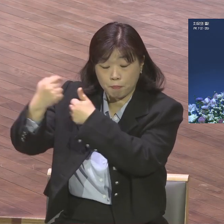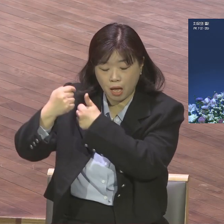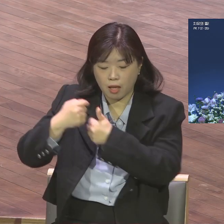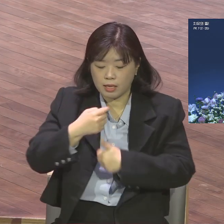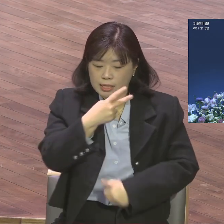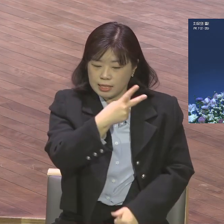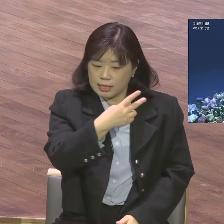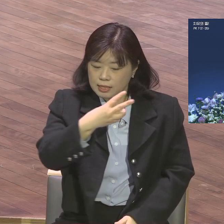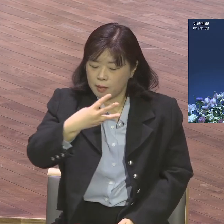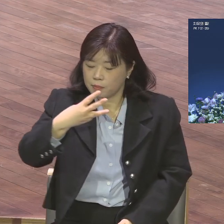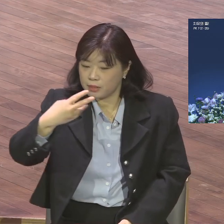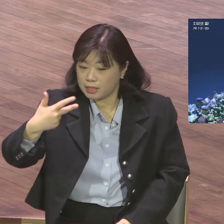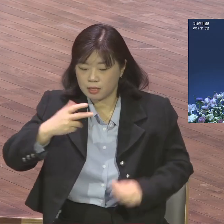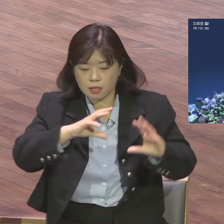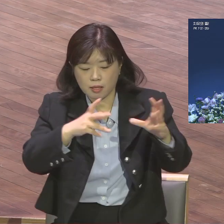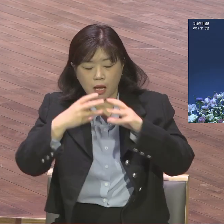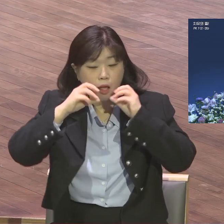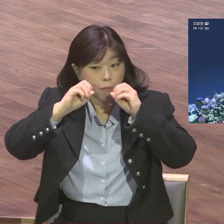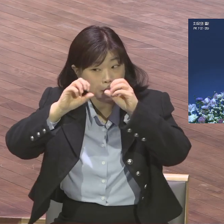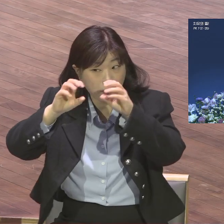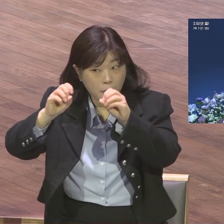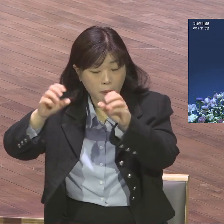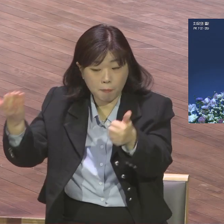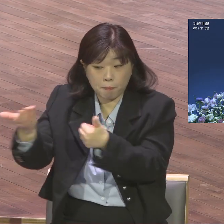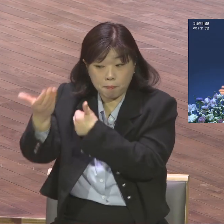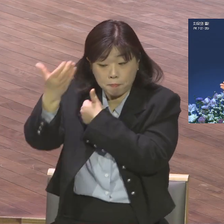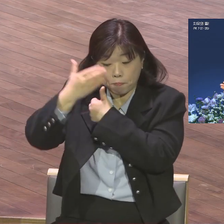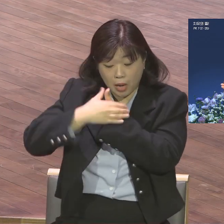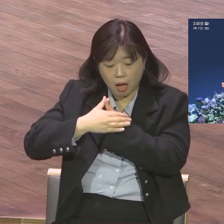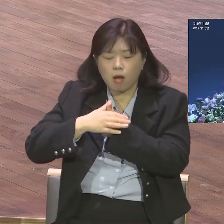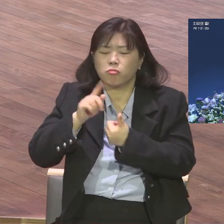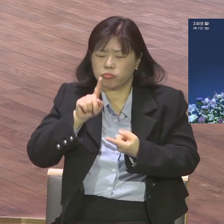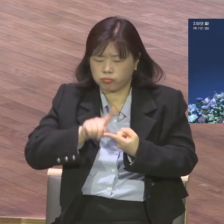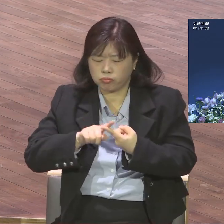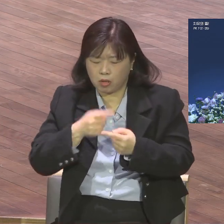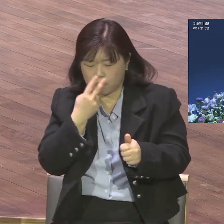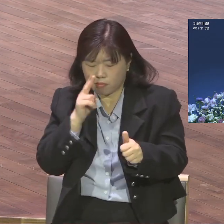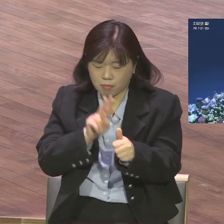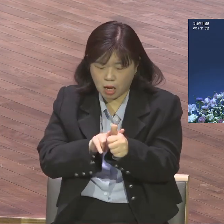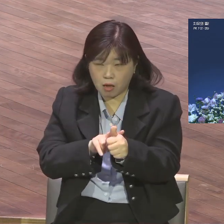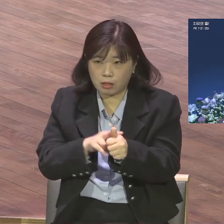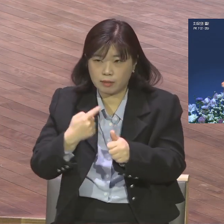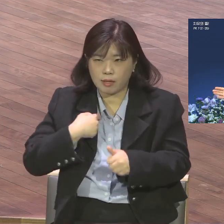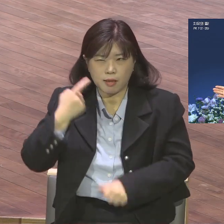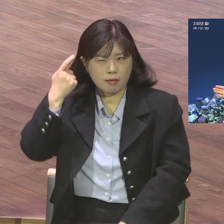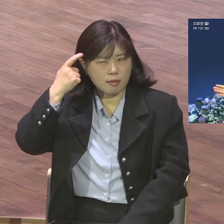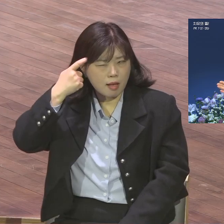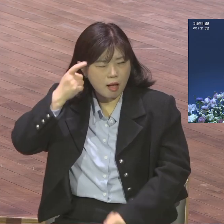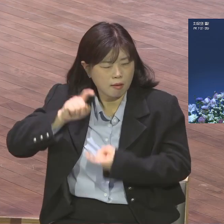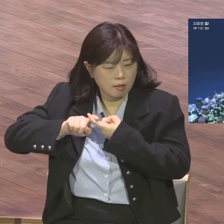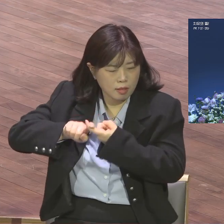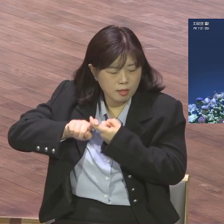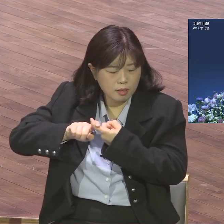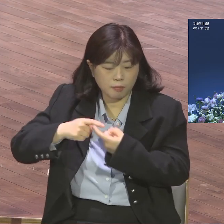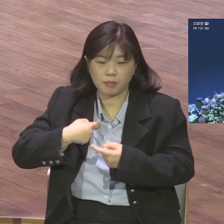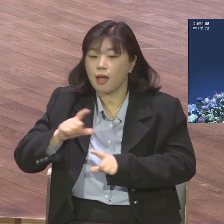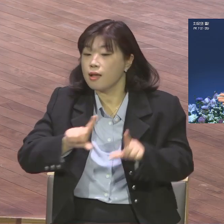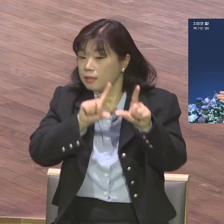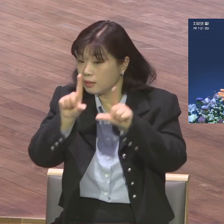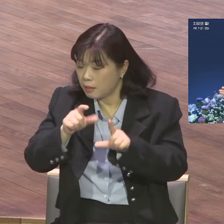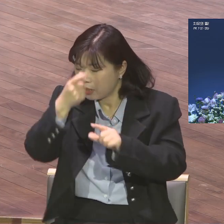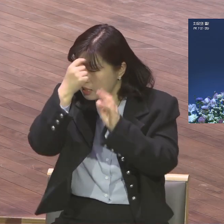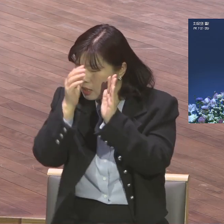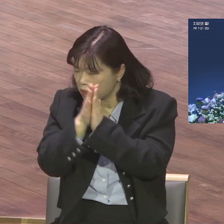플랫폼이 되는 예원교회의 이 사역 방향이 맞춰져야 되고 우리의 모든 삶이 모든